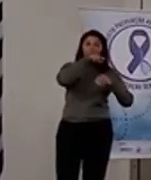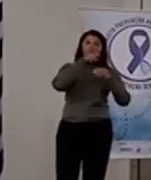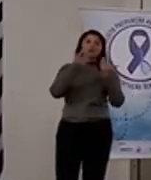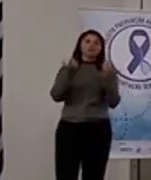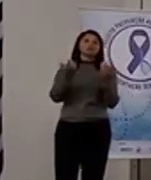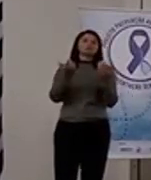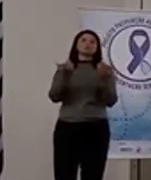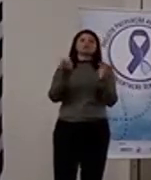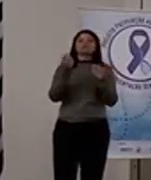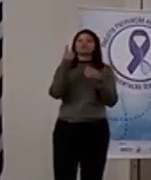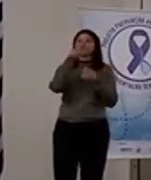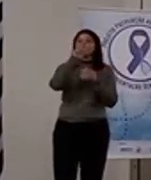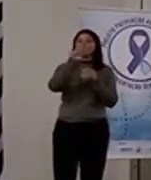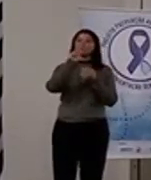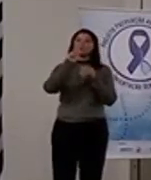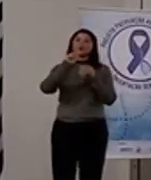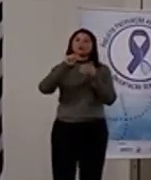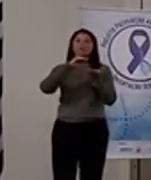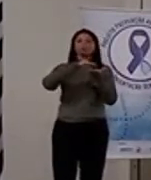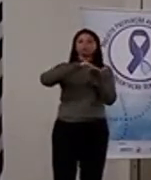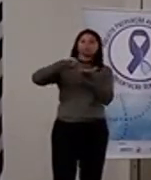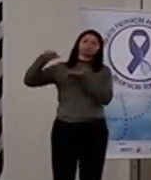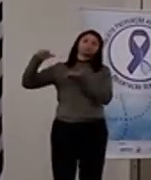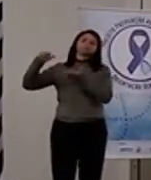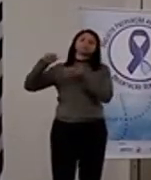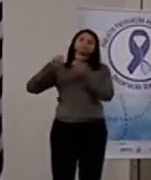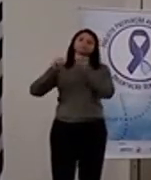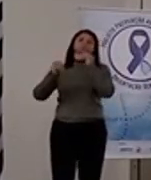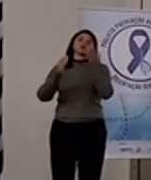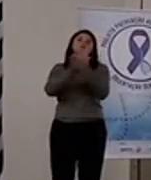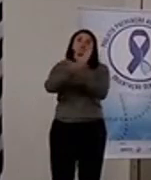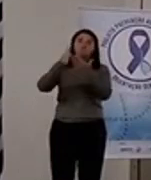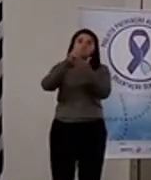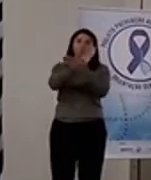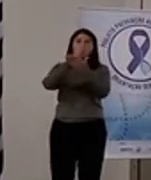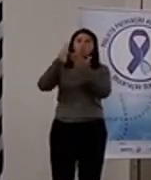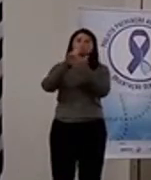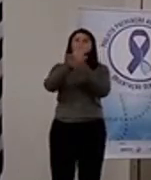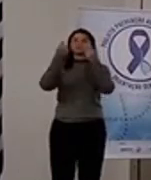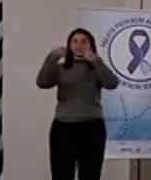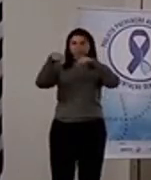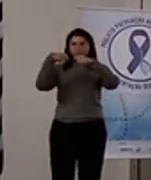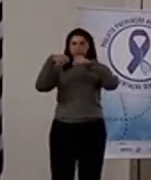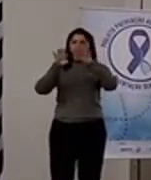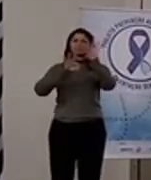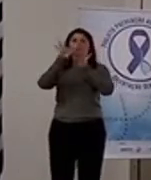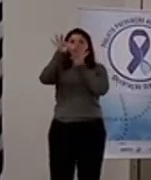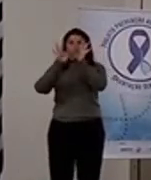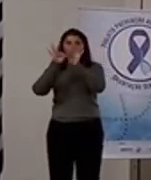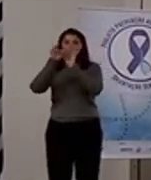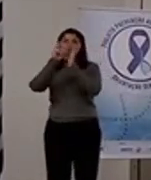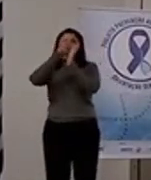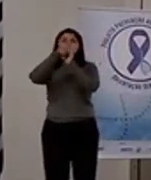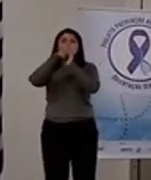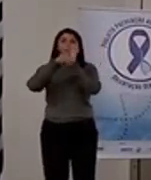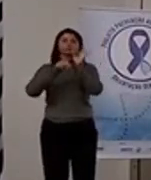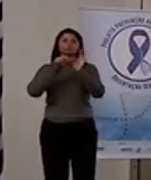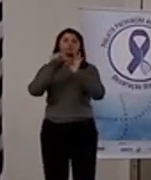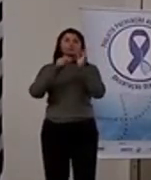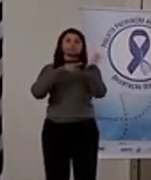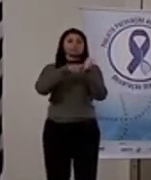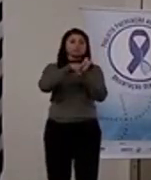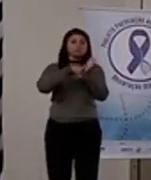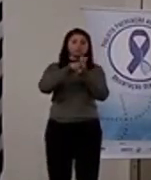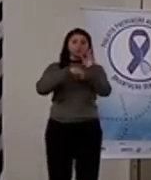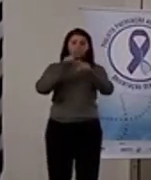eventos que acontecem só na concepção. Aí você teria que, no caso, ainda assim, fazer um processo de fertilização para seleção de